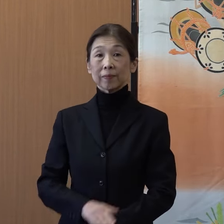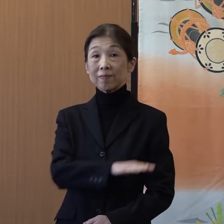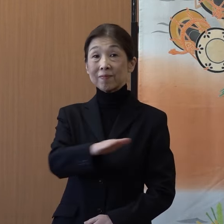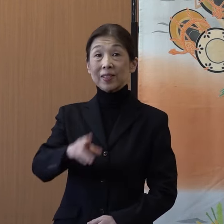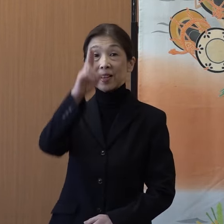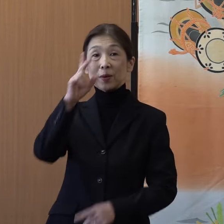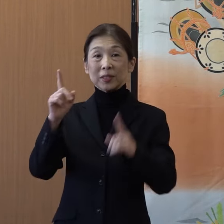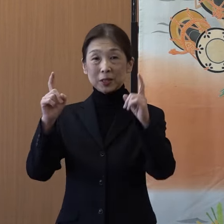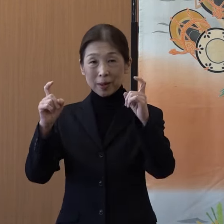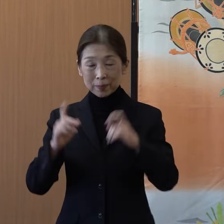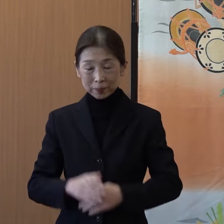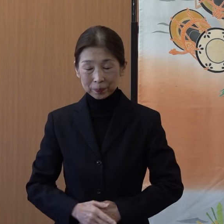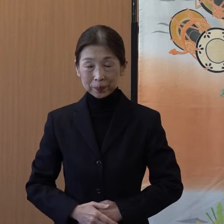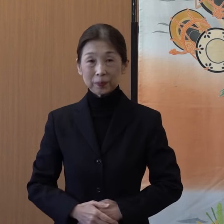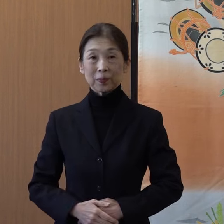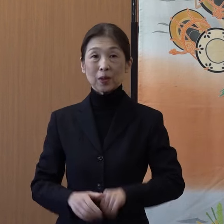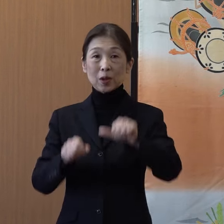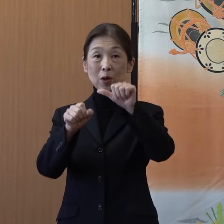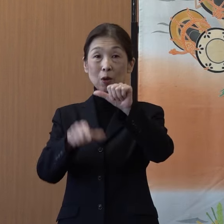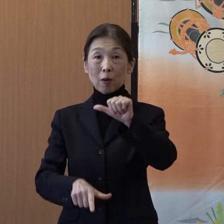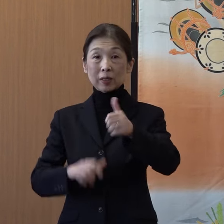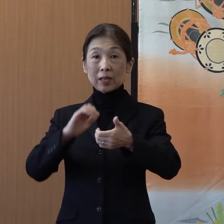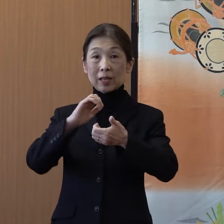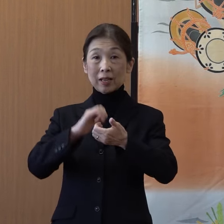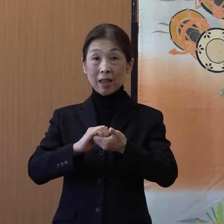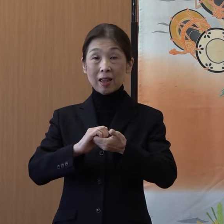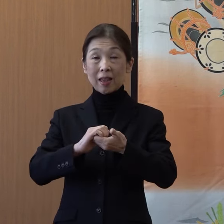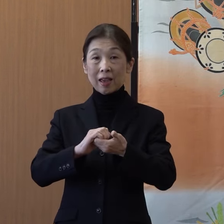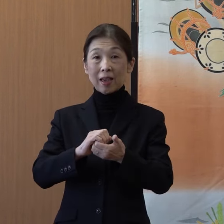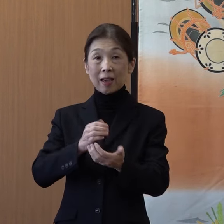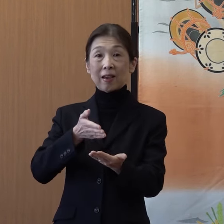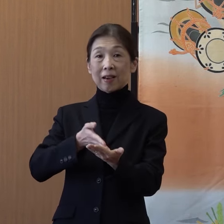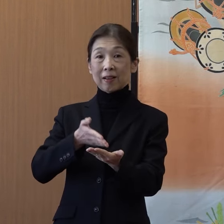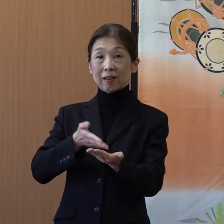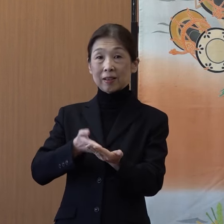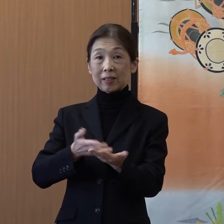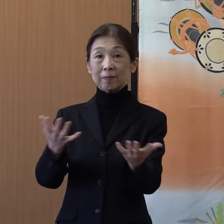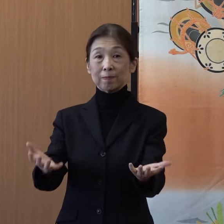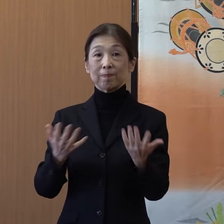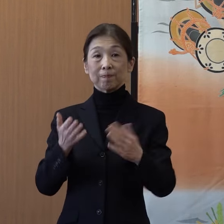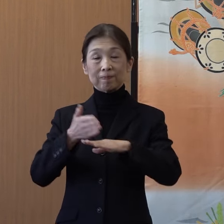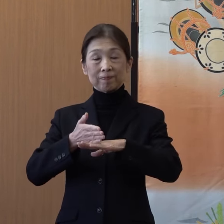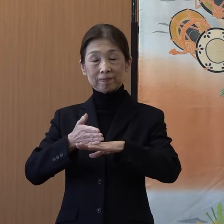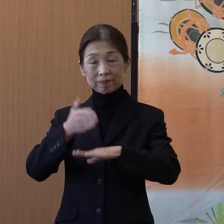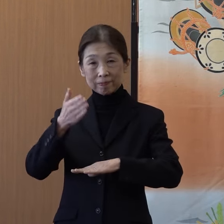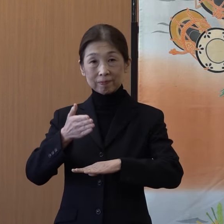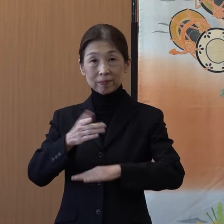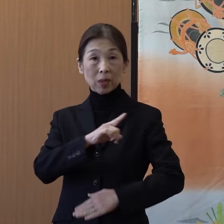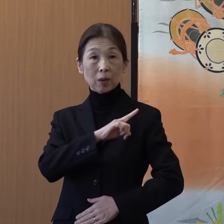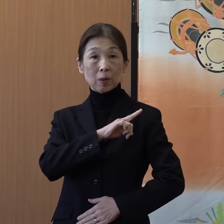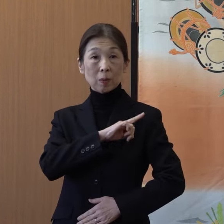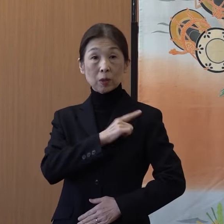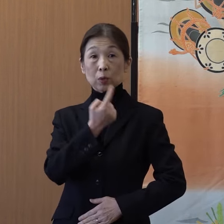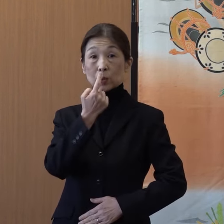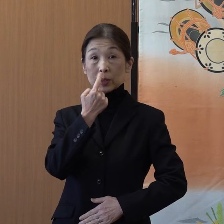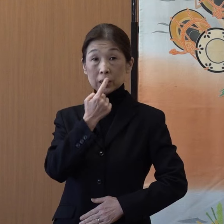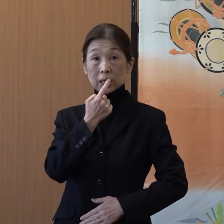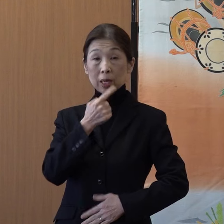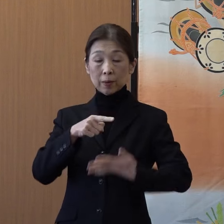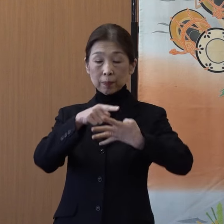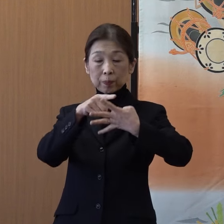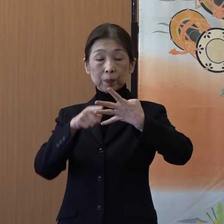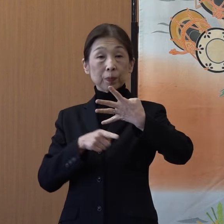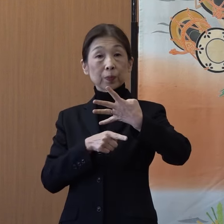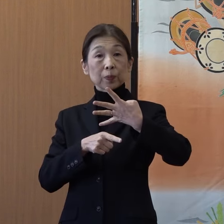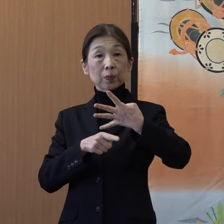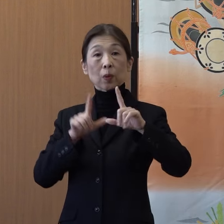にちは。5月の定例会見お集まりいただきましてありがとうございます。まず冒頭、私からは4点ほど、